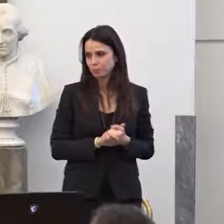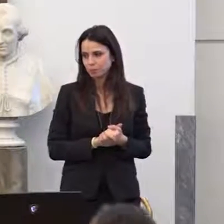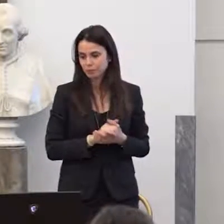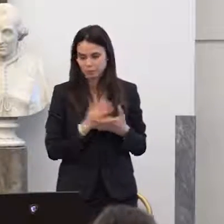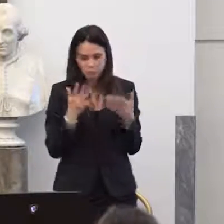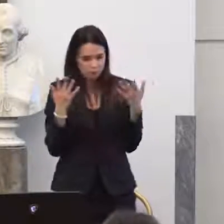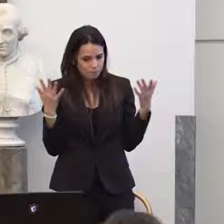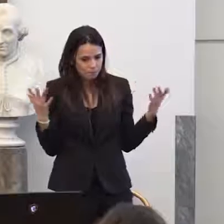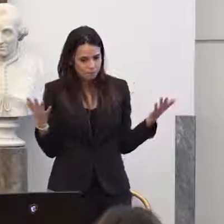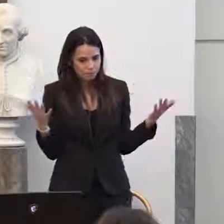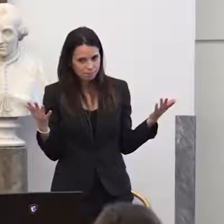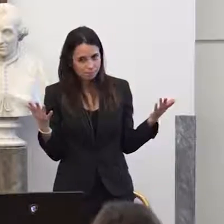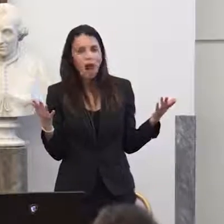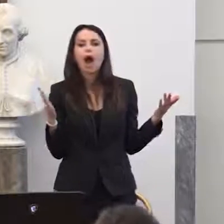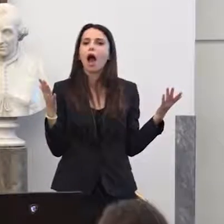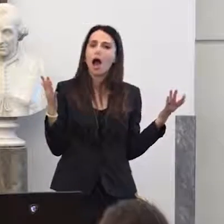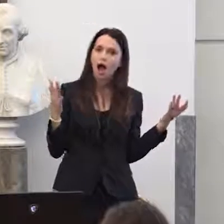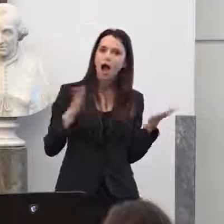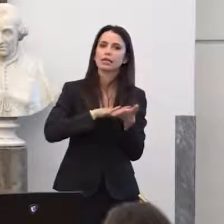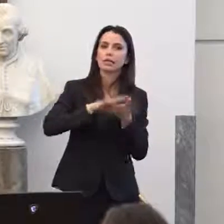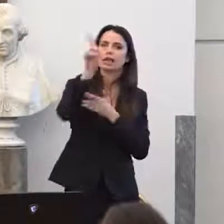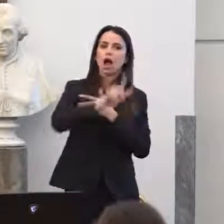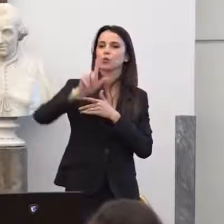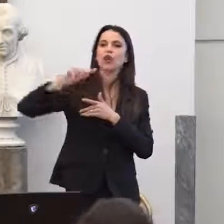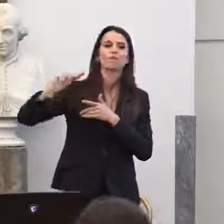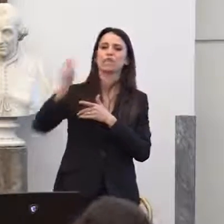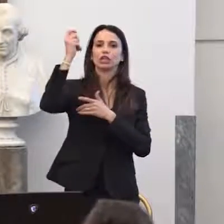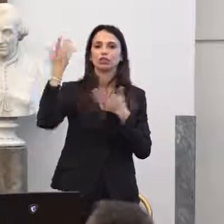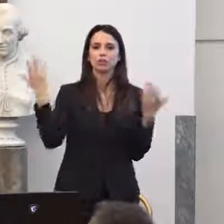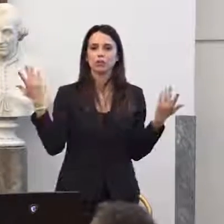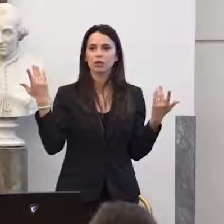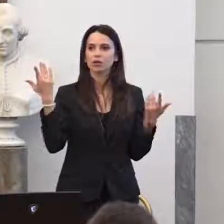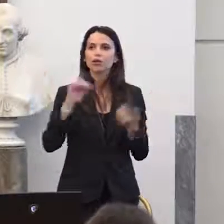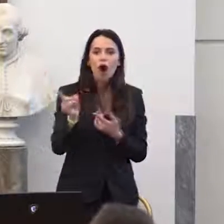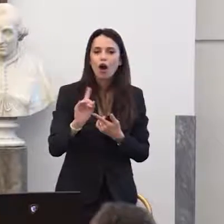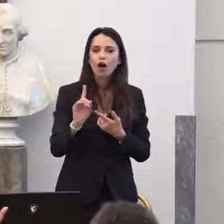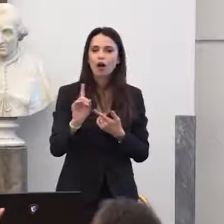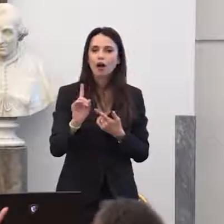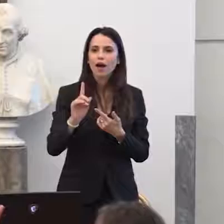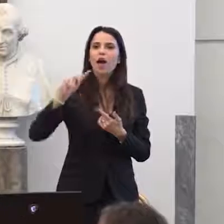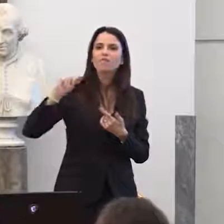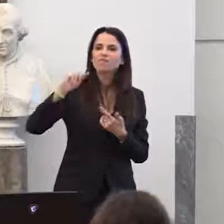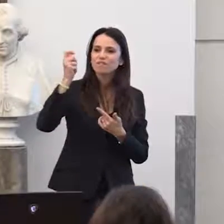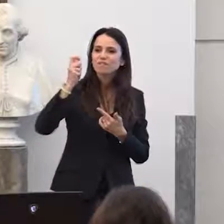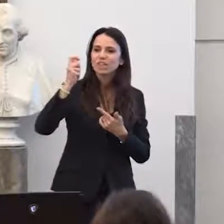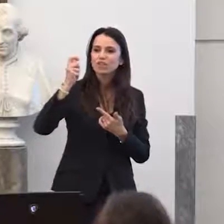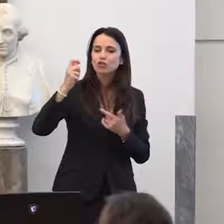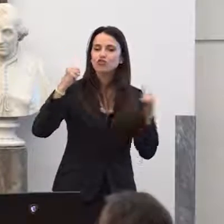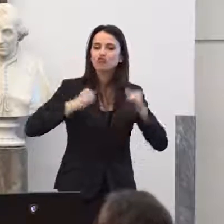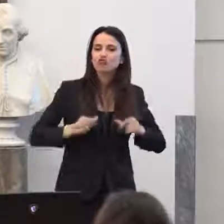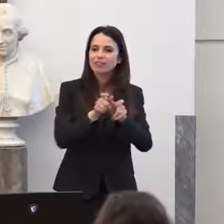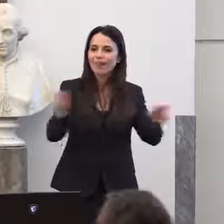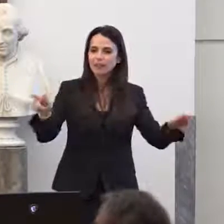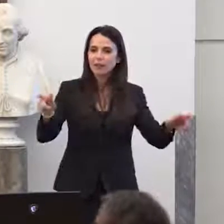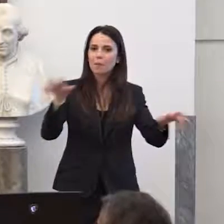Ci dicono, ha vinto la Fondazione Santa Lucia. No, hanno vinto i pazienti, perché il concetto